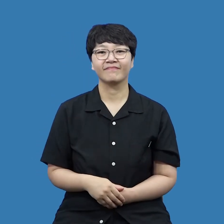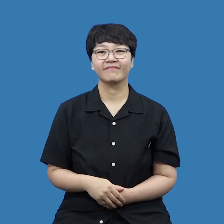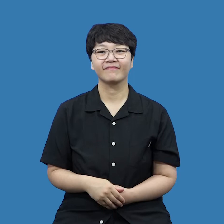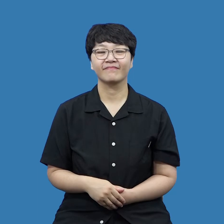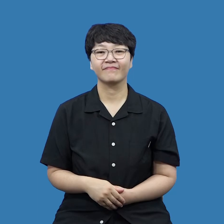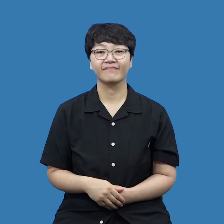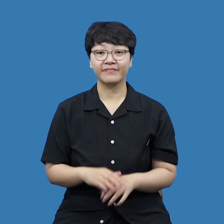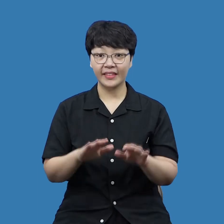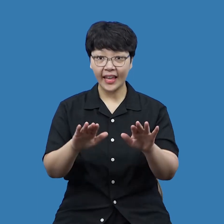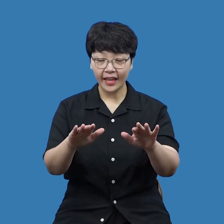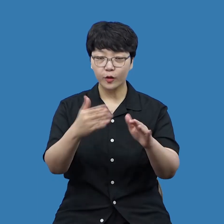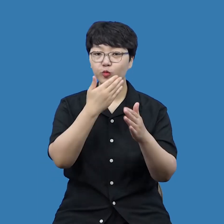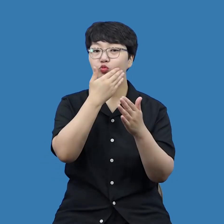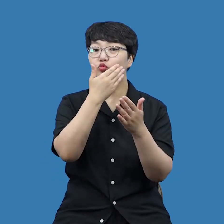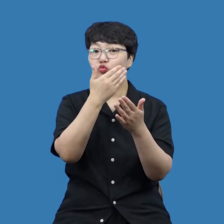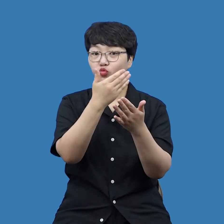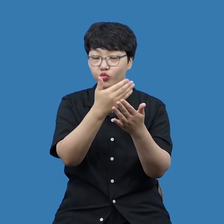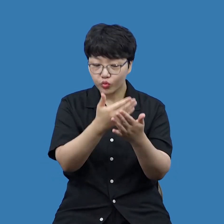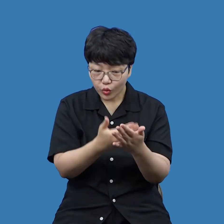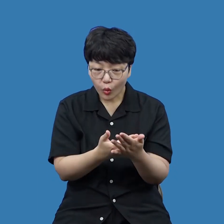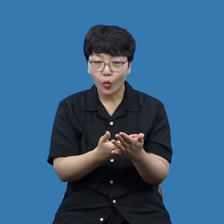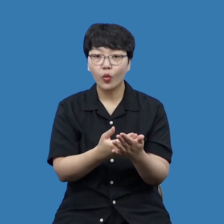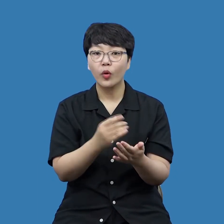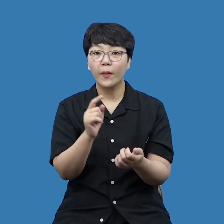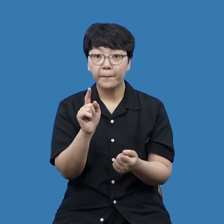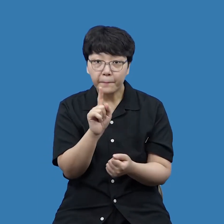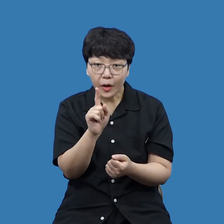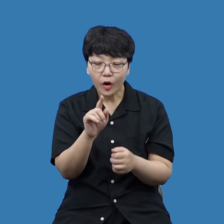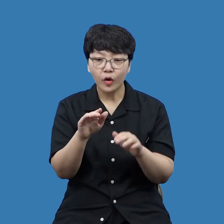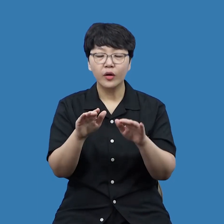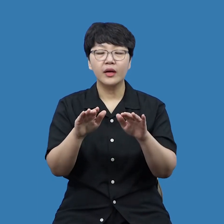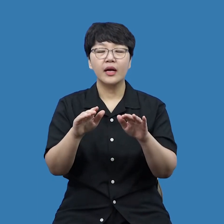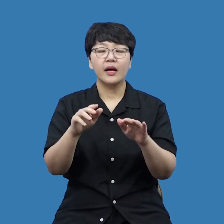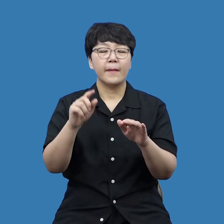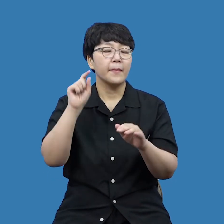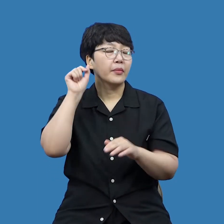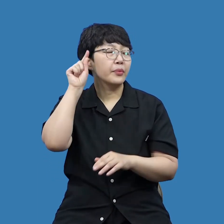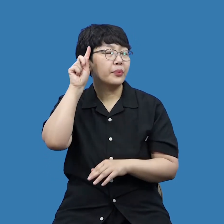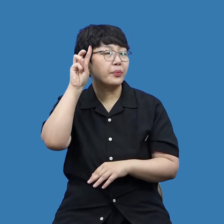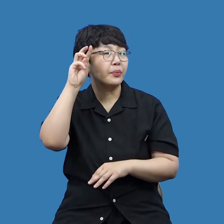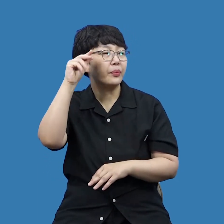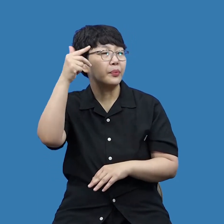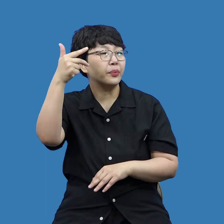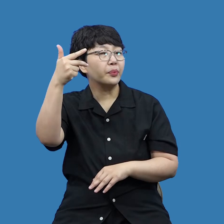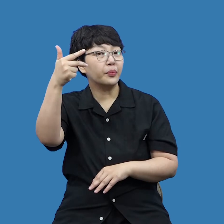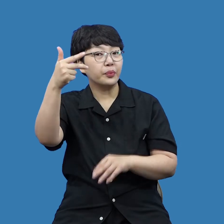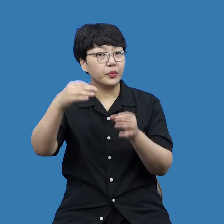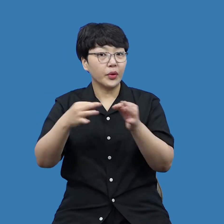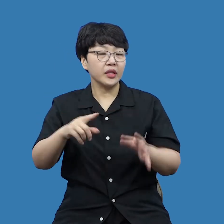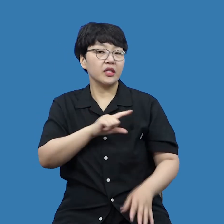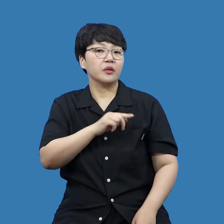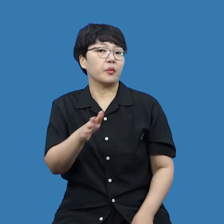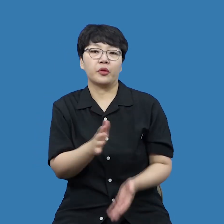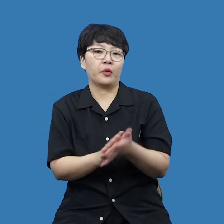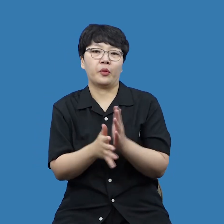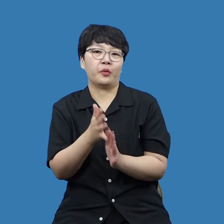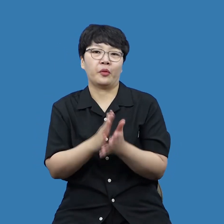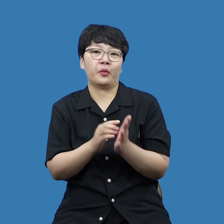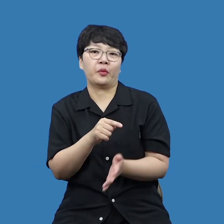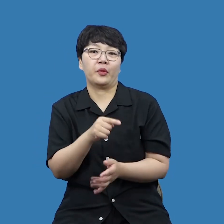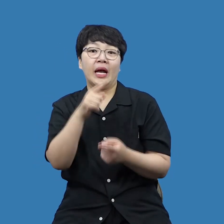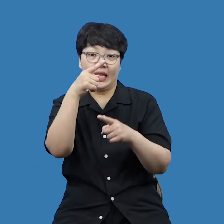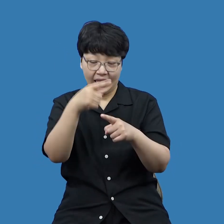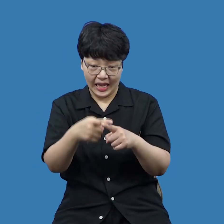그리고 중요한 것은 할례 의식이 있는 그날 이름이 비로소 주어져요. 이름이. 사실 그 이름은 준비된